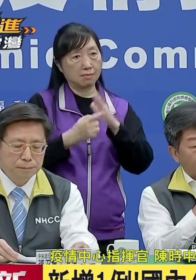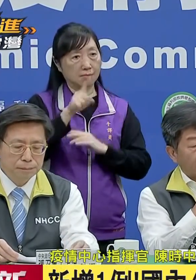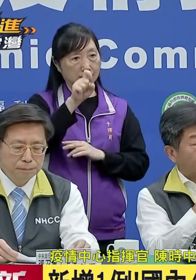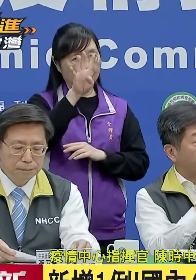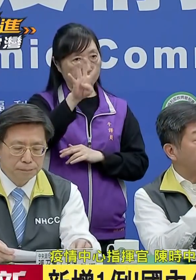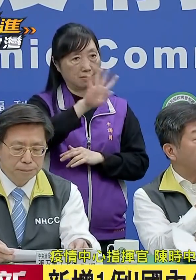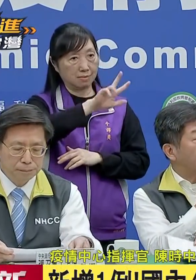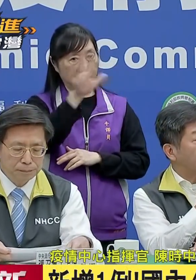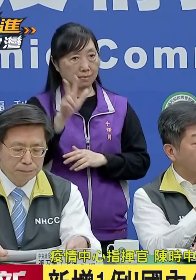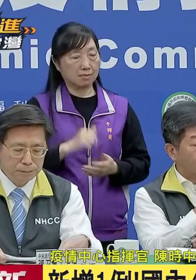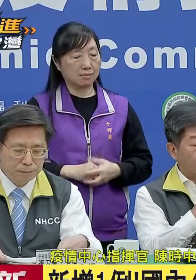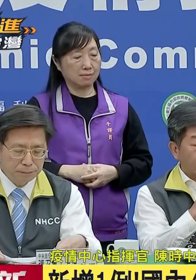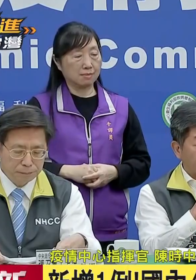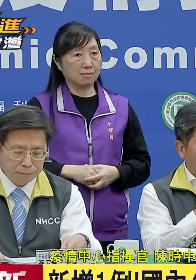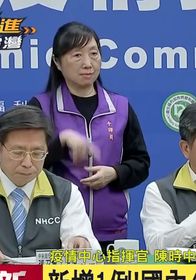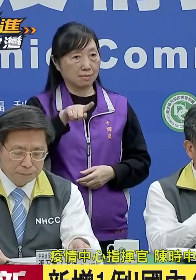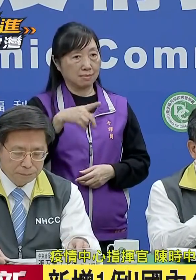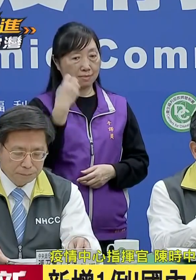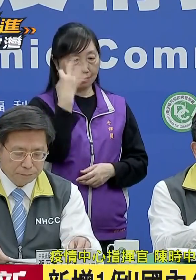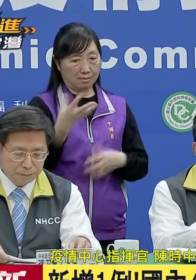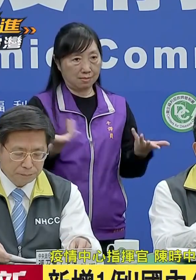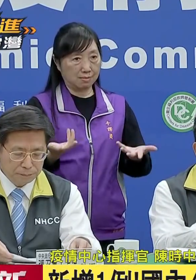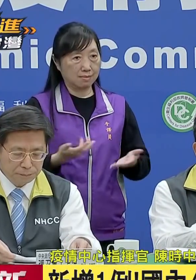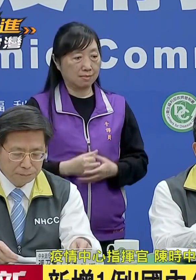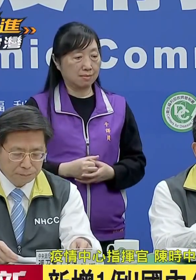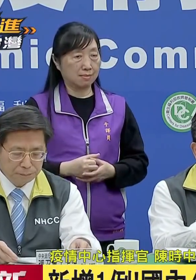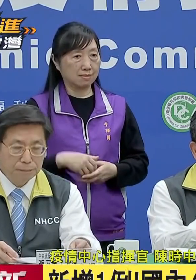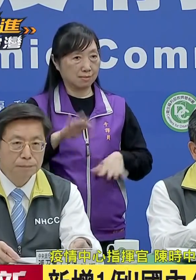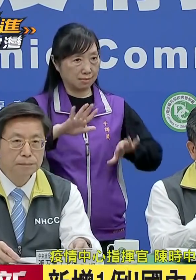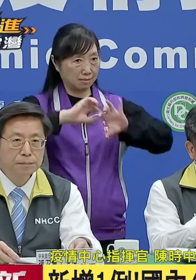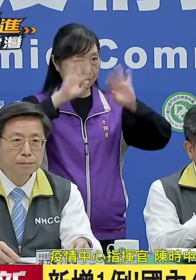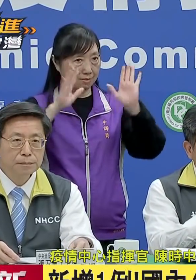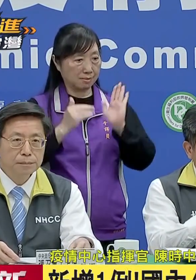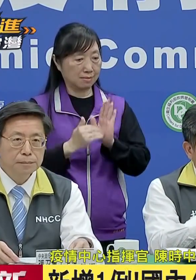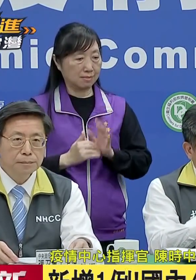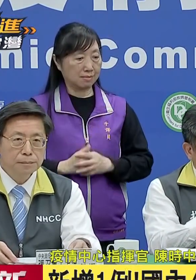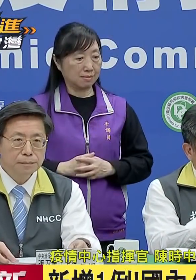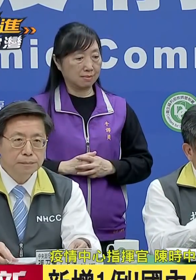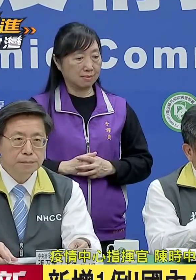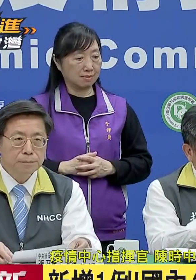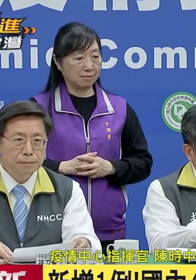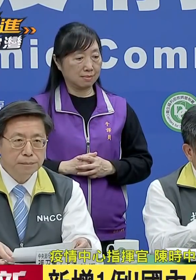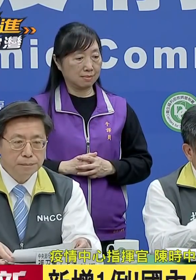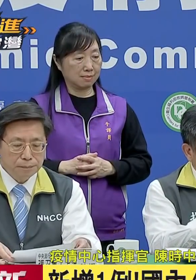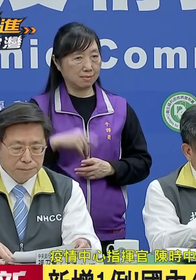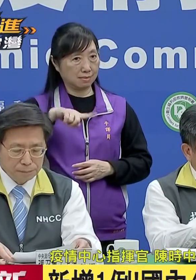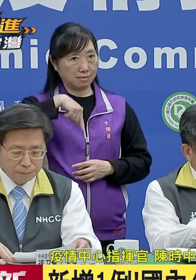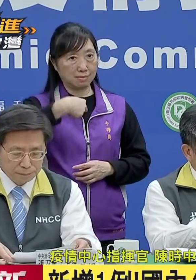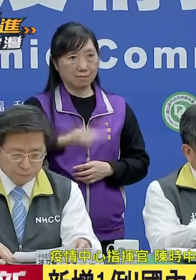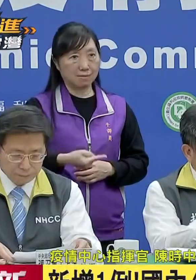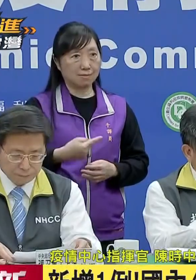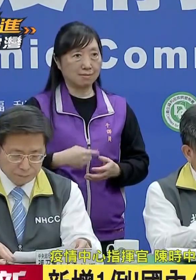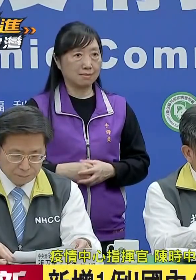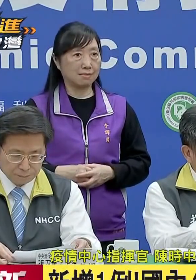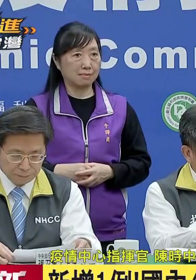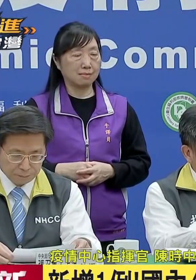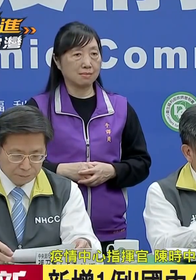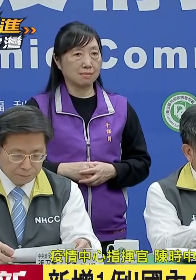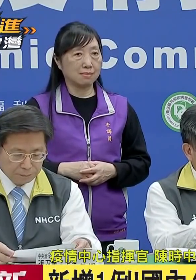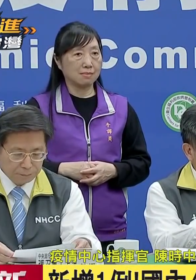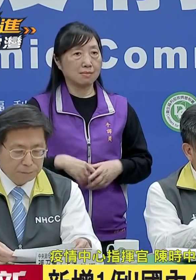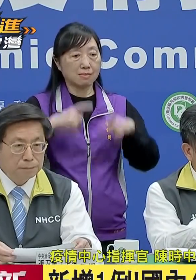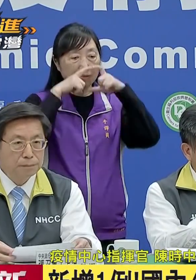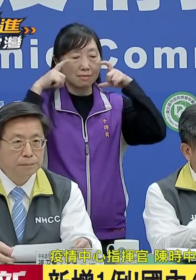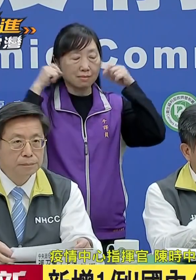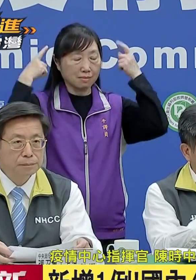是我们这个哈在新的一个哈的情况跟大家报告。然后接下来大概就是有关于就是